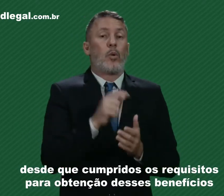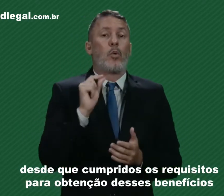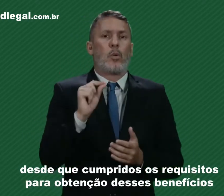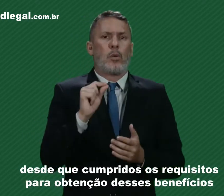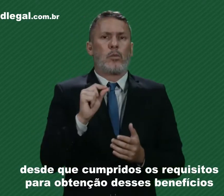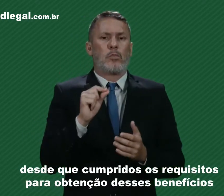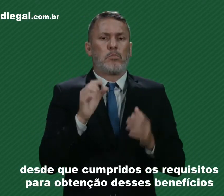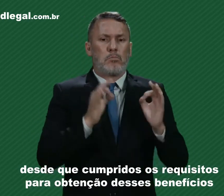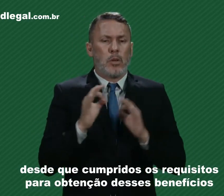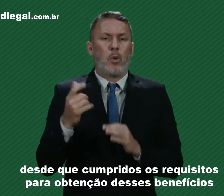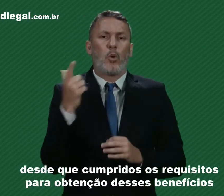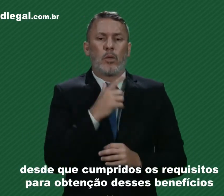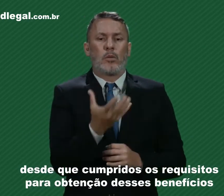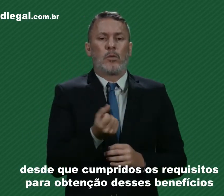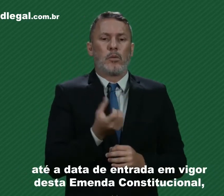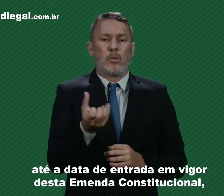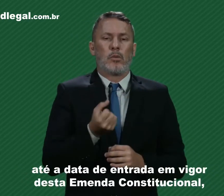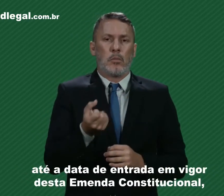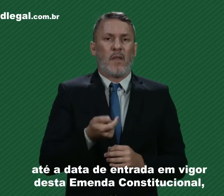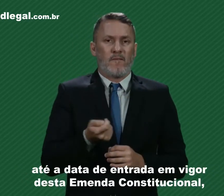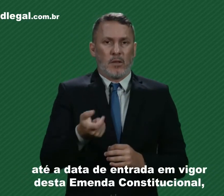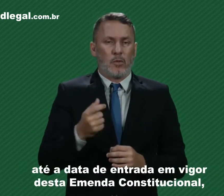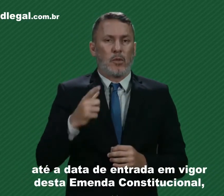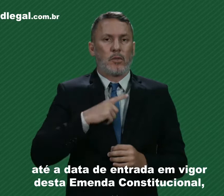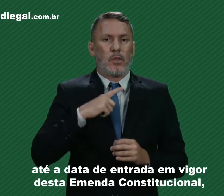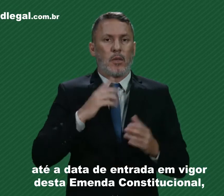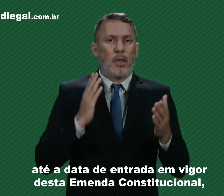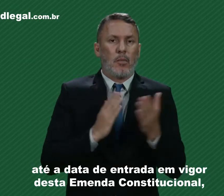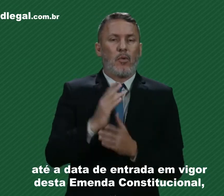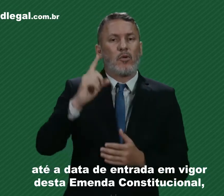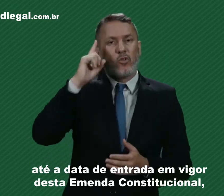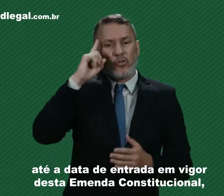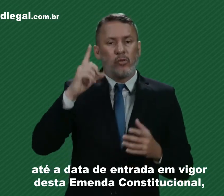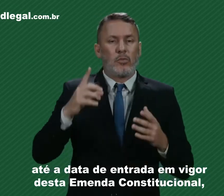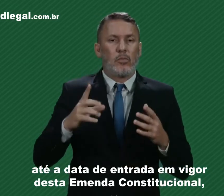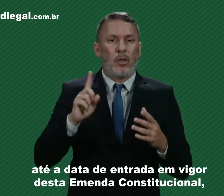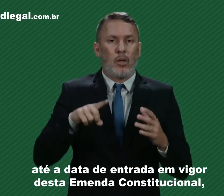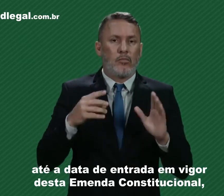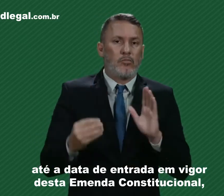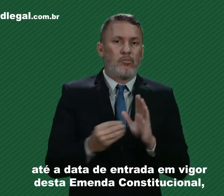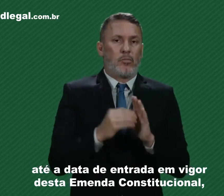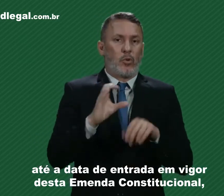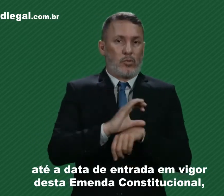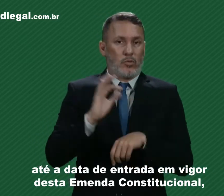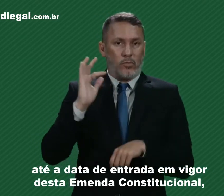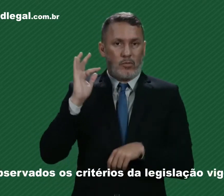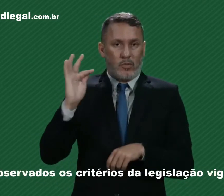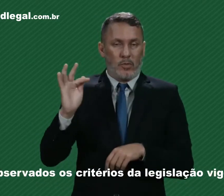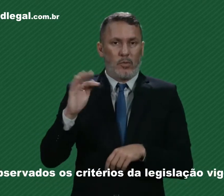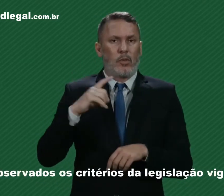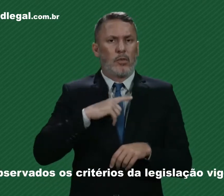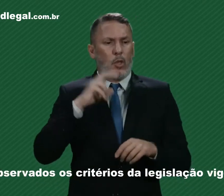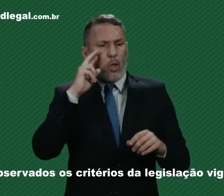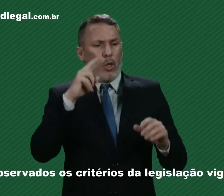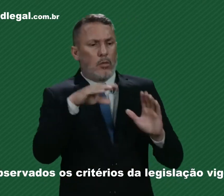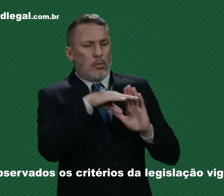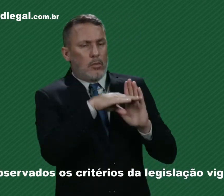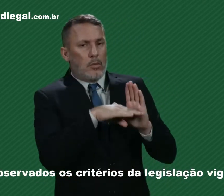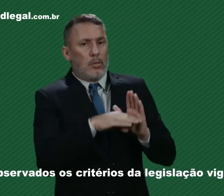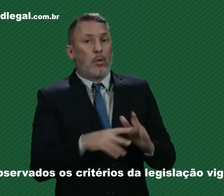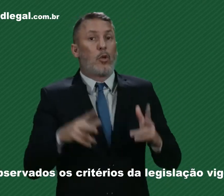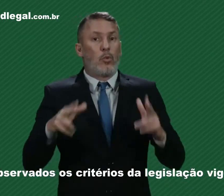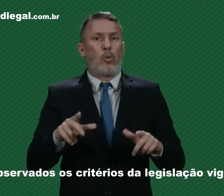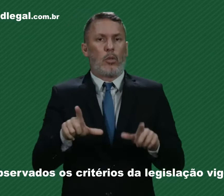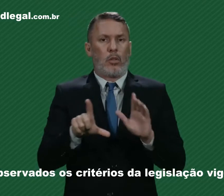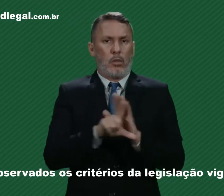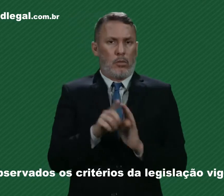a obtenção desses benefícios até a data de entrada em vigor desta emenda constitucional, observados os critérios